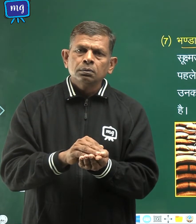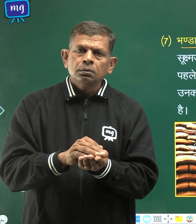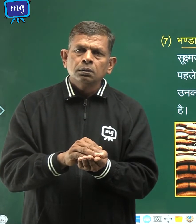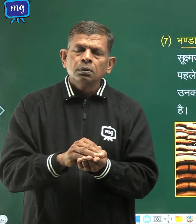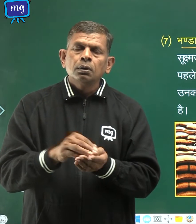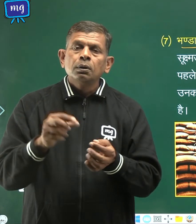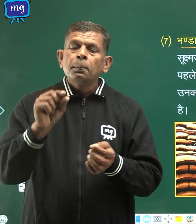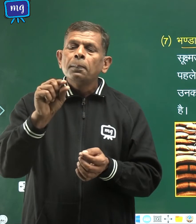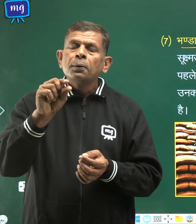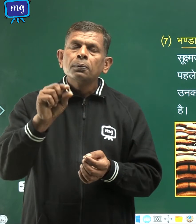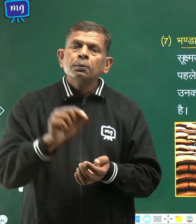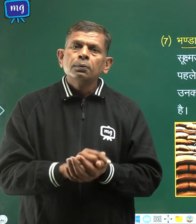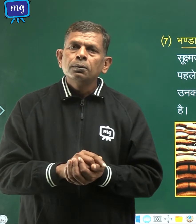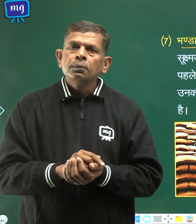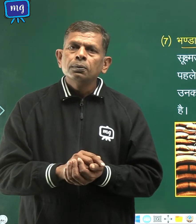बीजों को